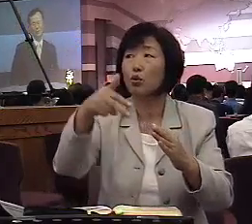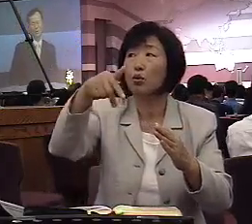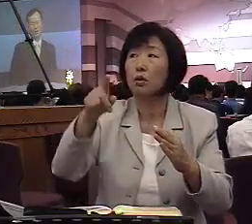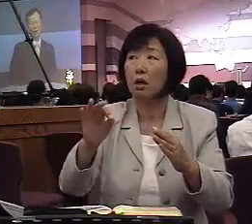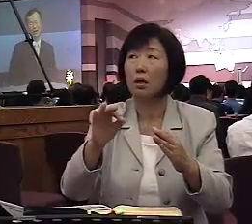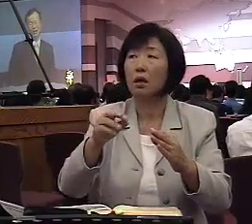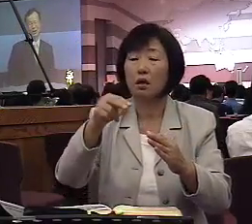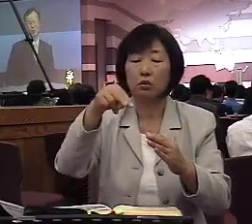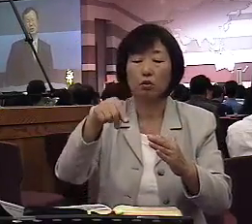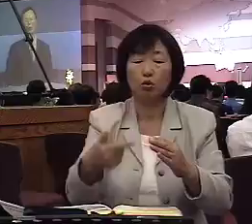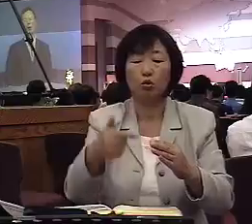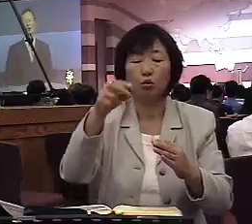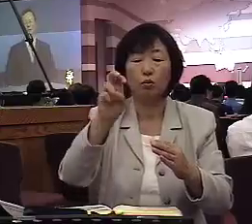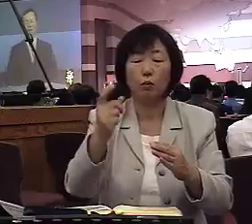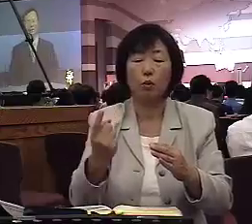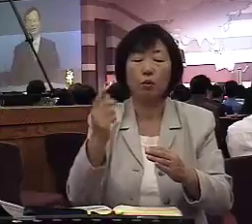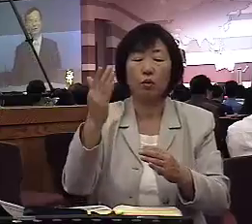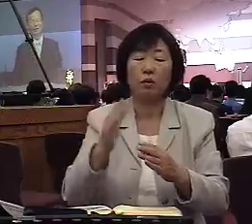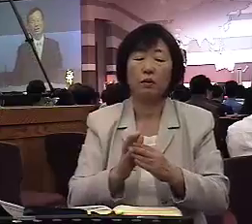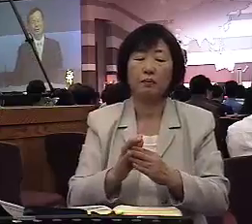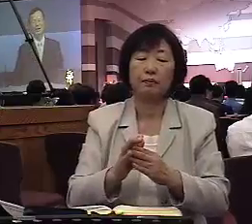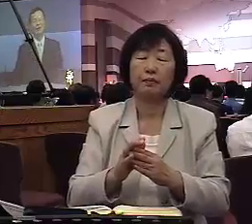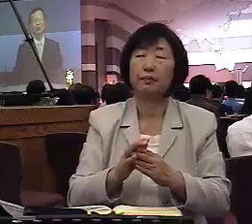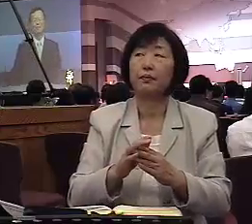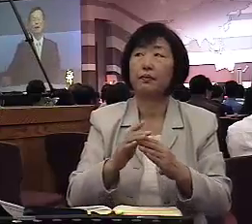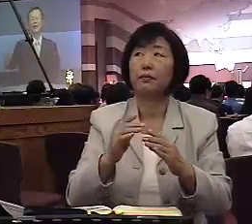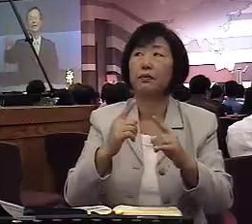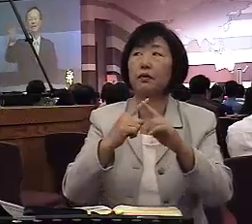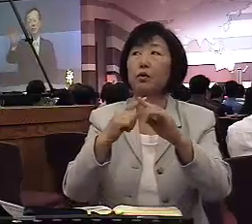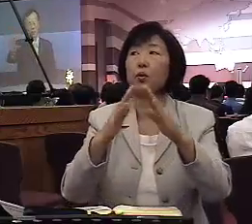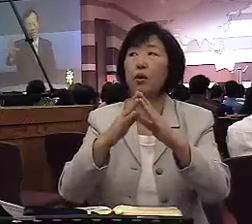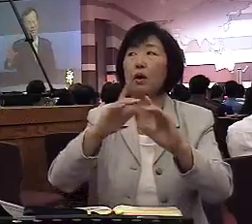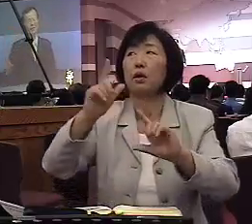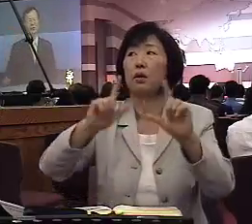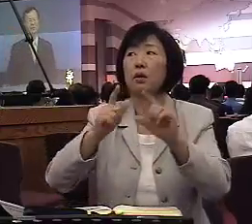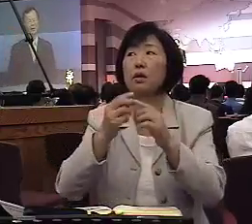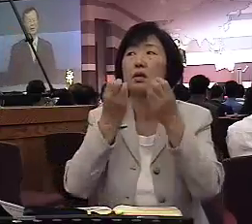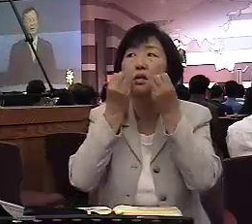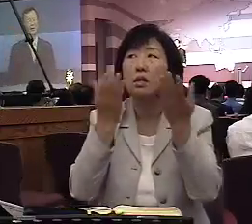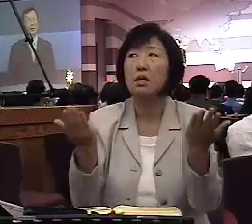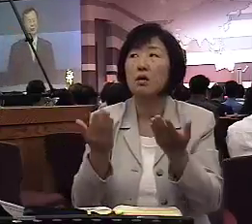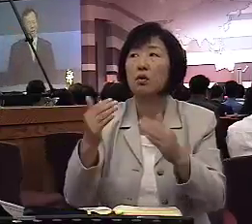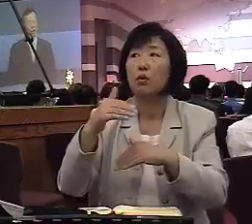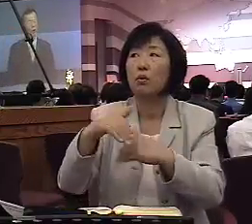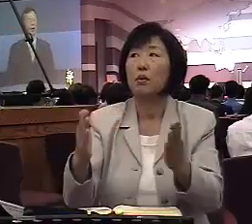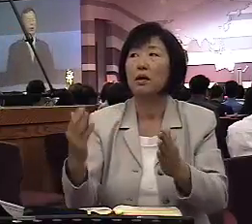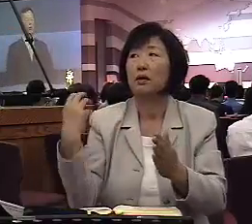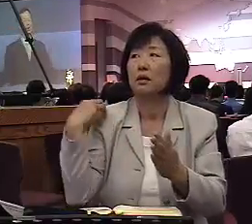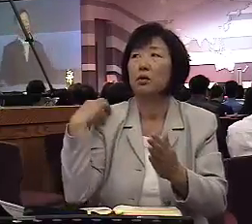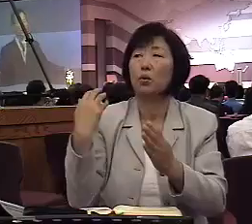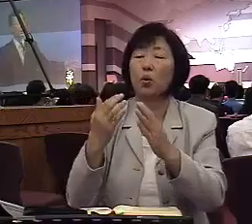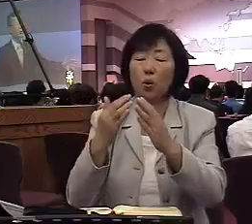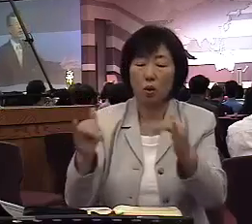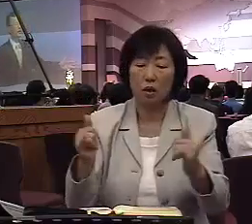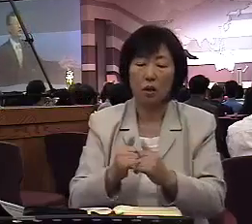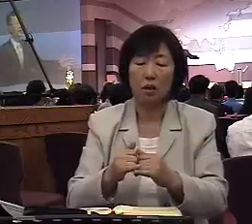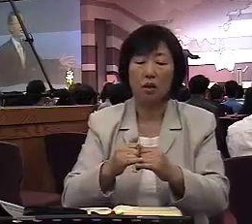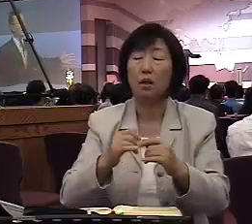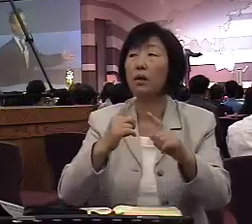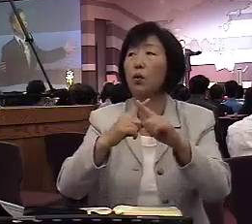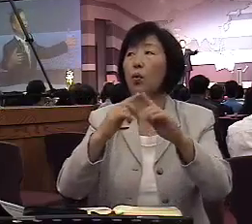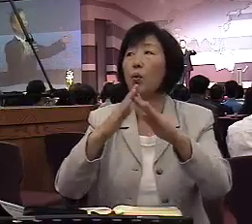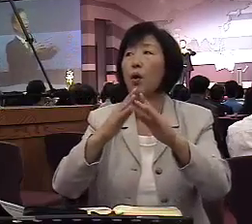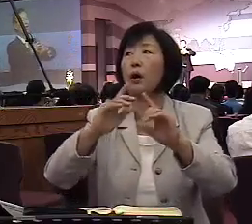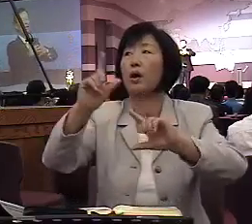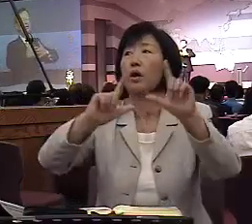순모님들이 되십니다. 우리 교회의 경우에는 우리 세육군반 지도자들이 되십니다. 우리 교회의 경우에는